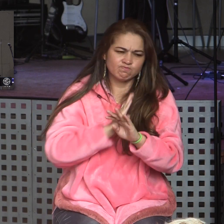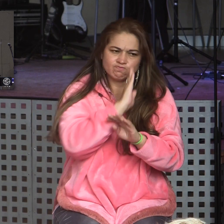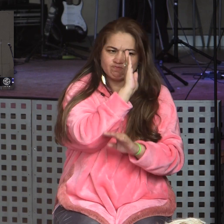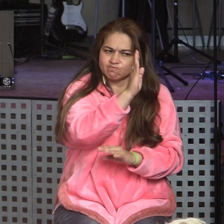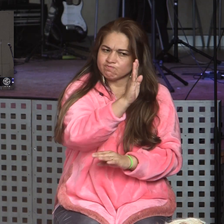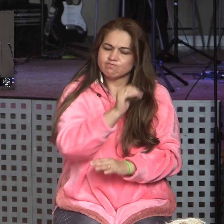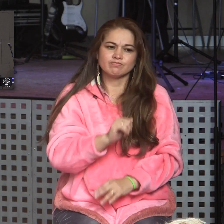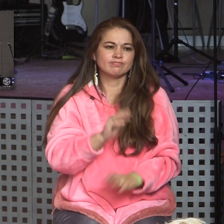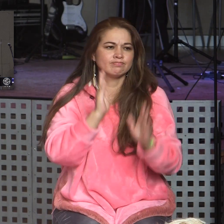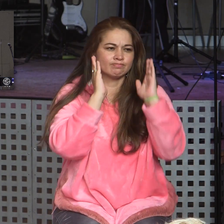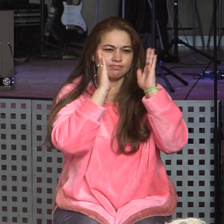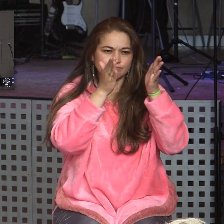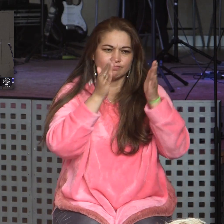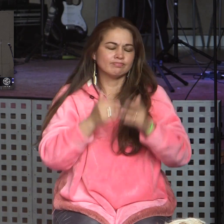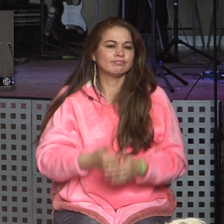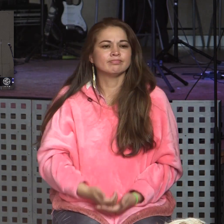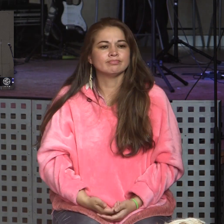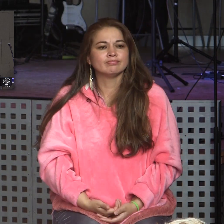juntamos